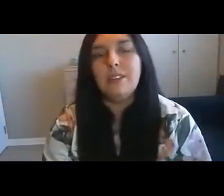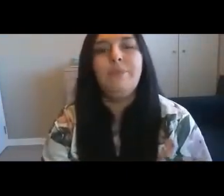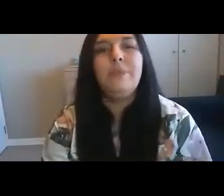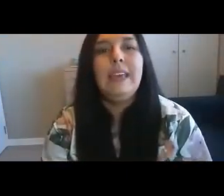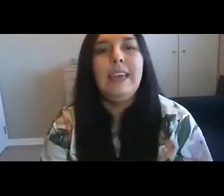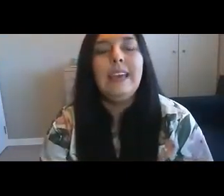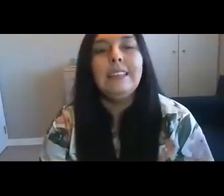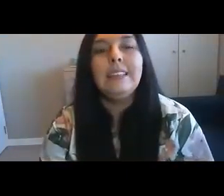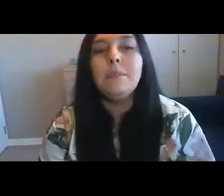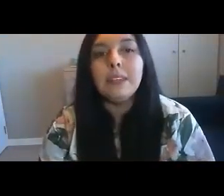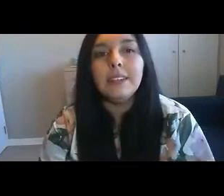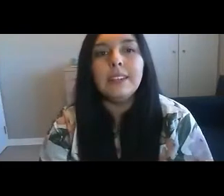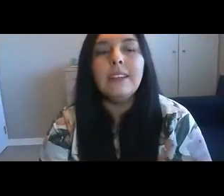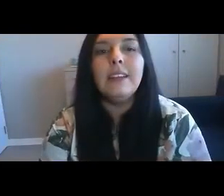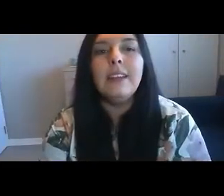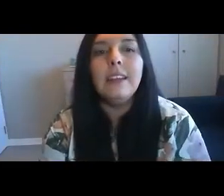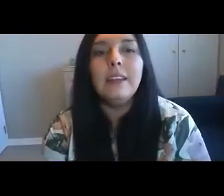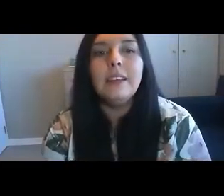estudiante.